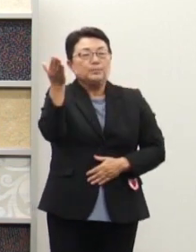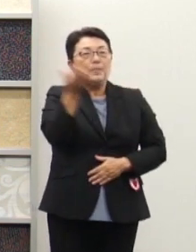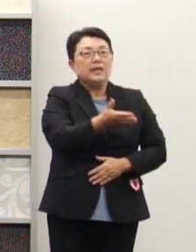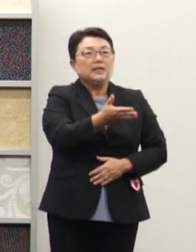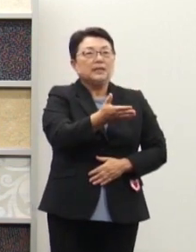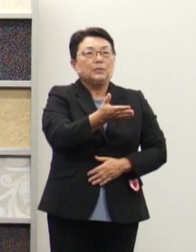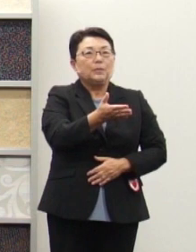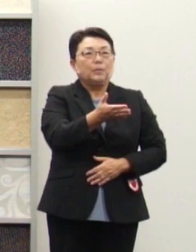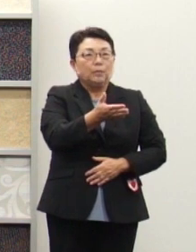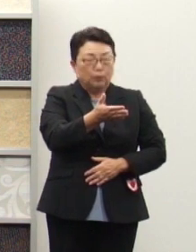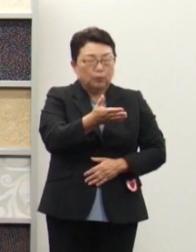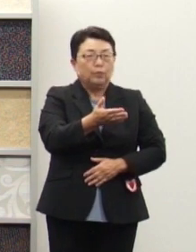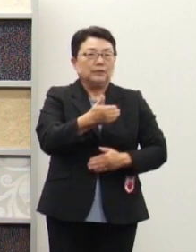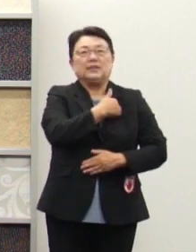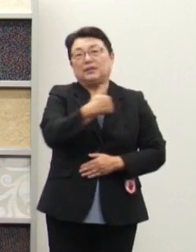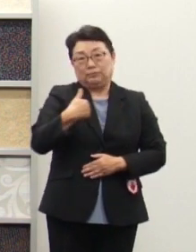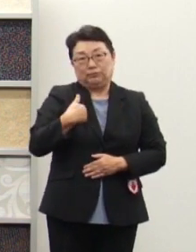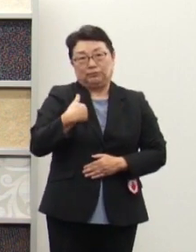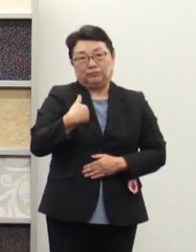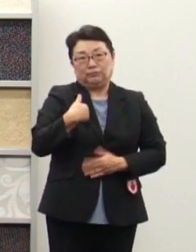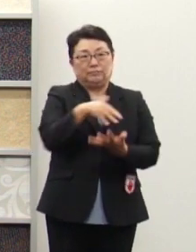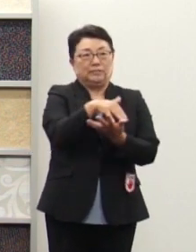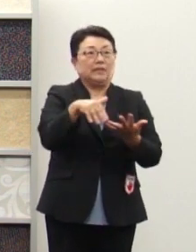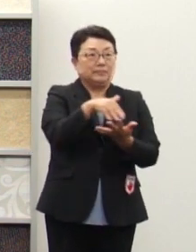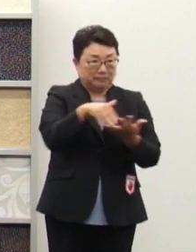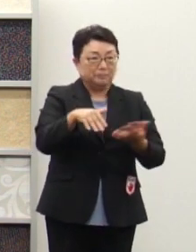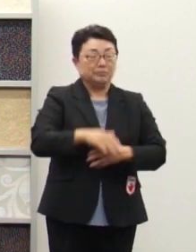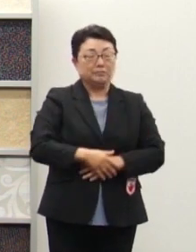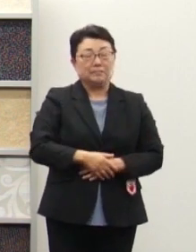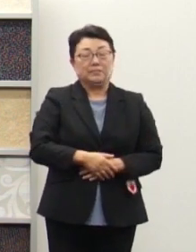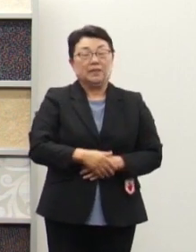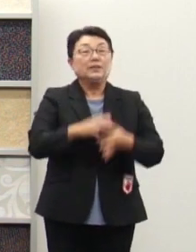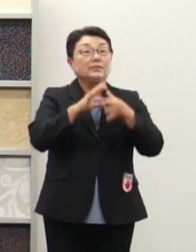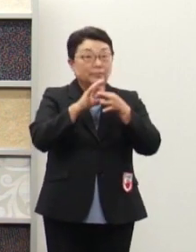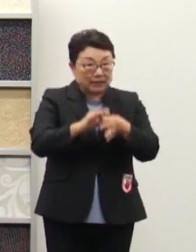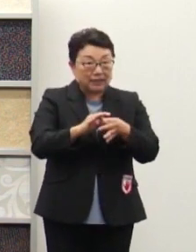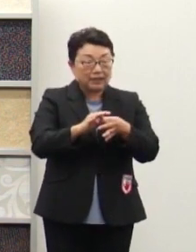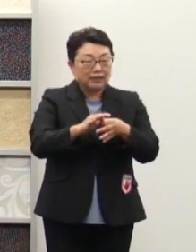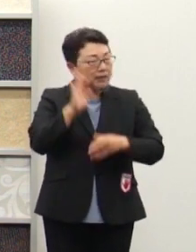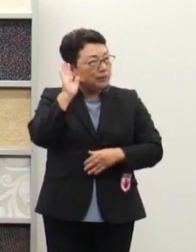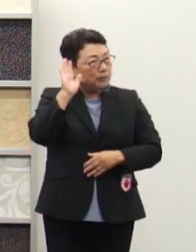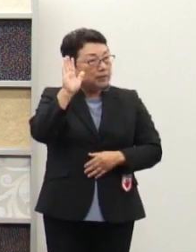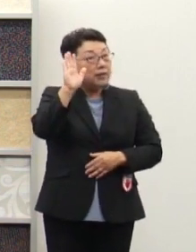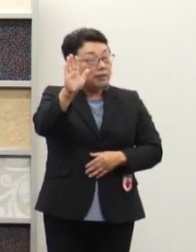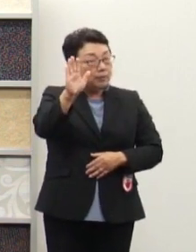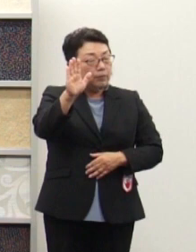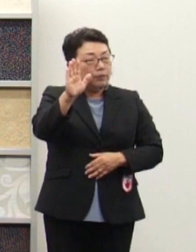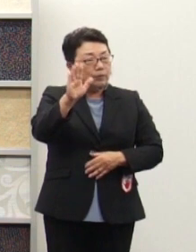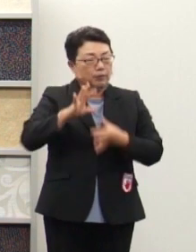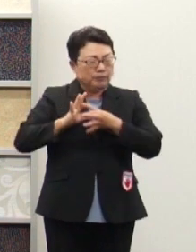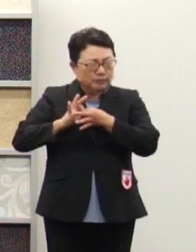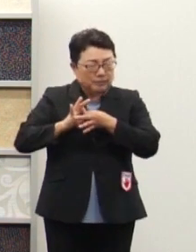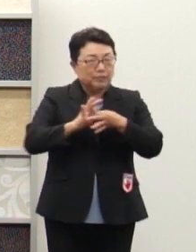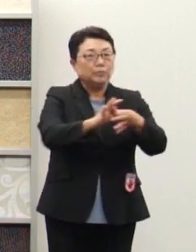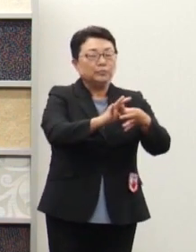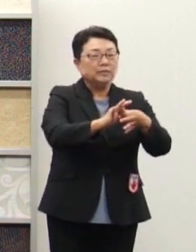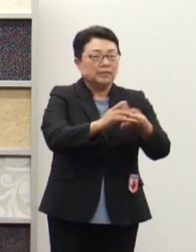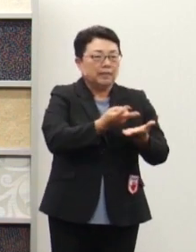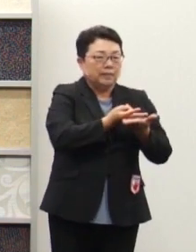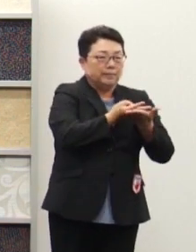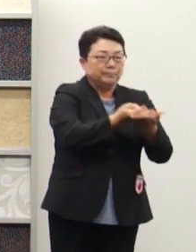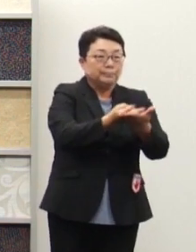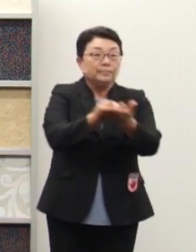増加するものと見込んでおります。このため今後におきましても継続的に病床使